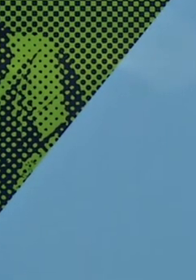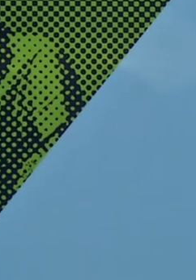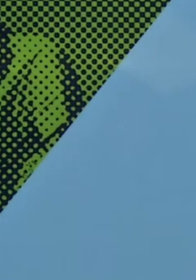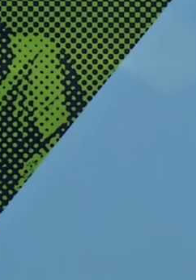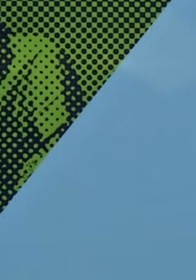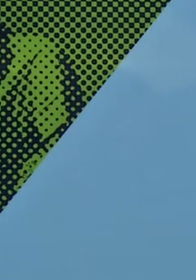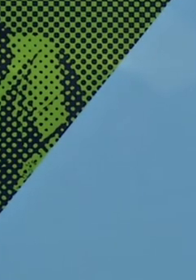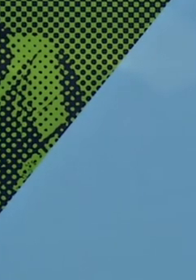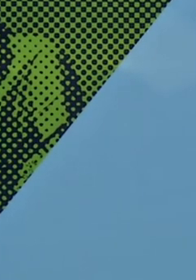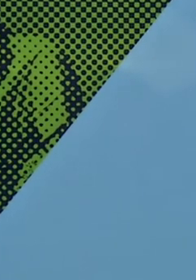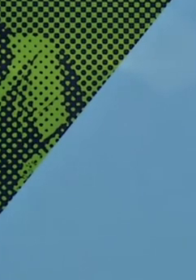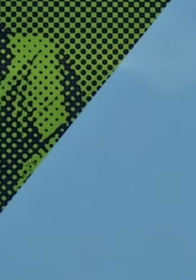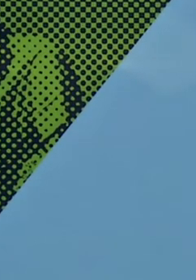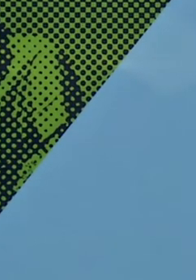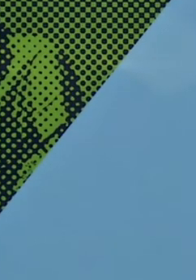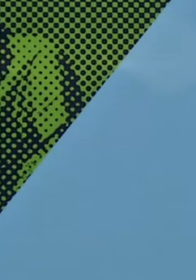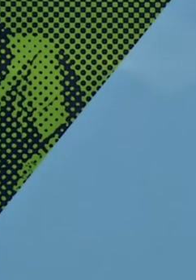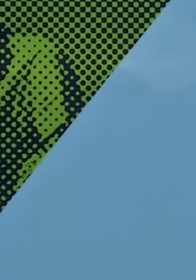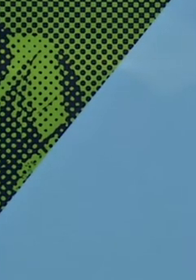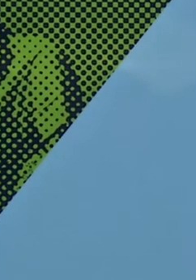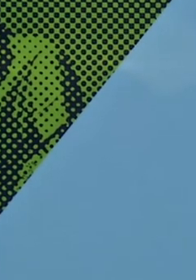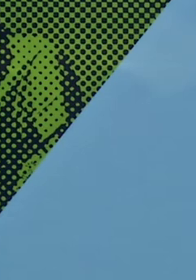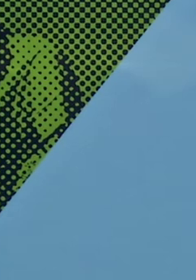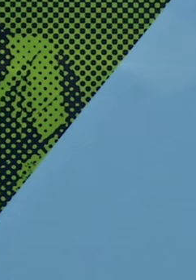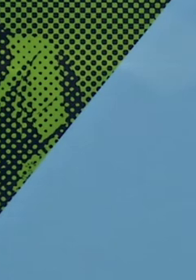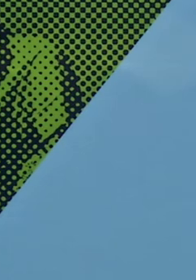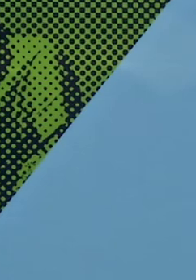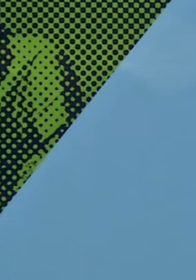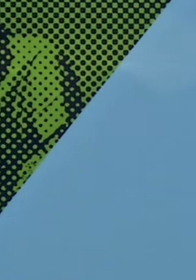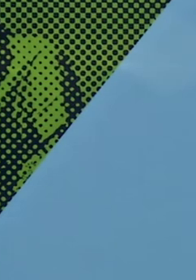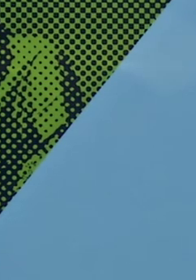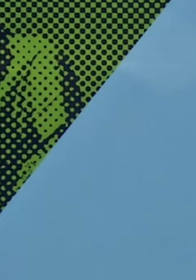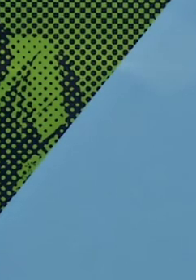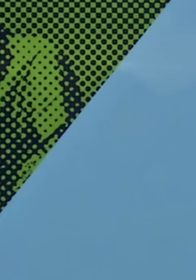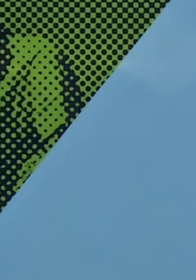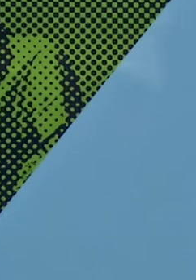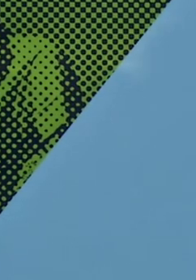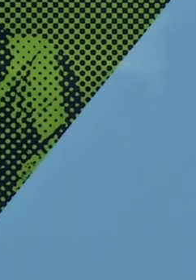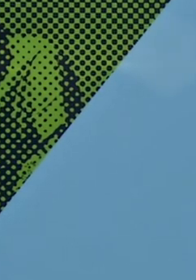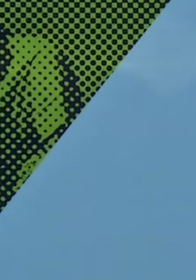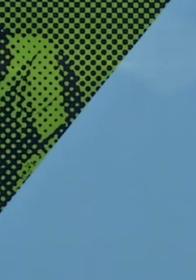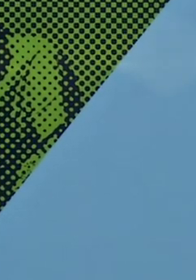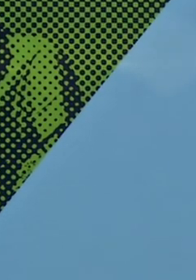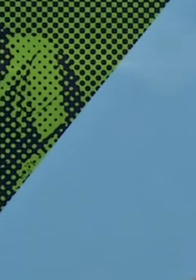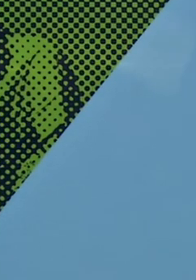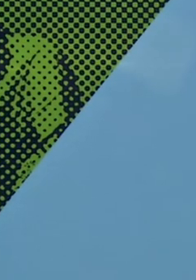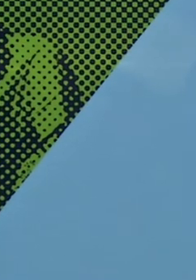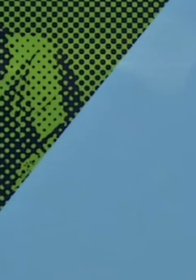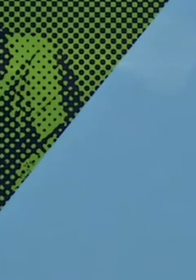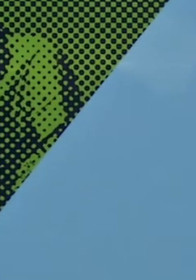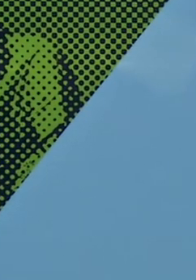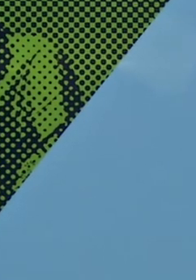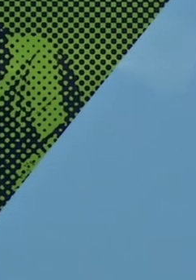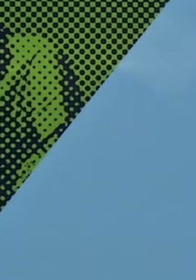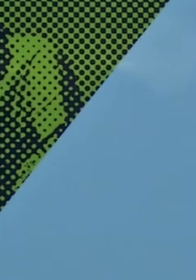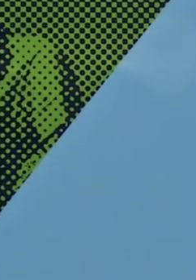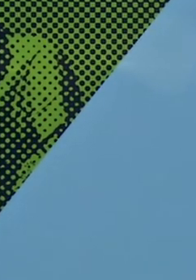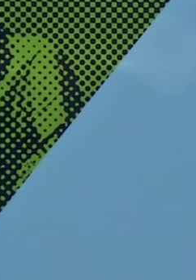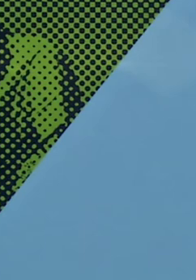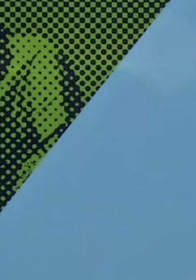tror jag inte det var någon i Danmark som tänkte på ska vi jobba tillsammans med Hamburg? Eller ska vi ha en Greater